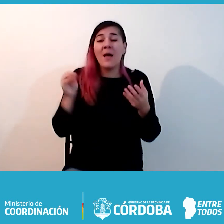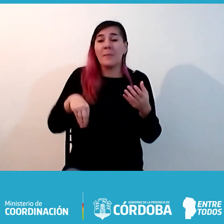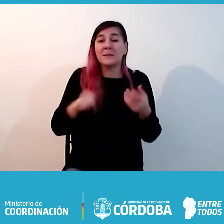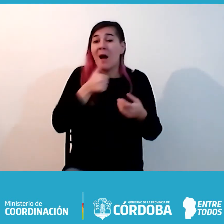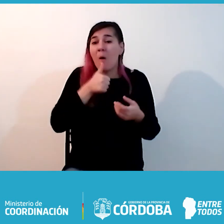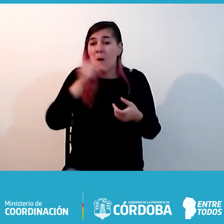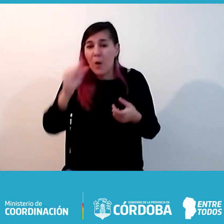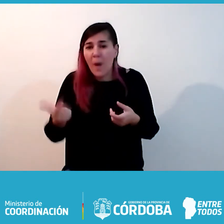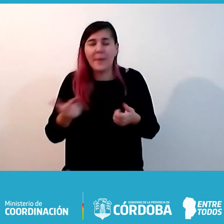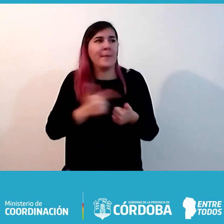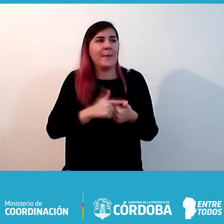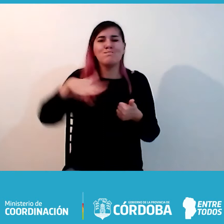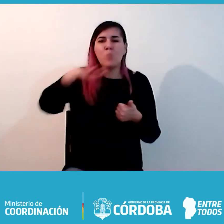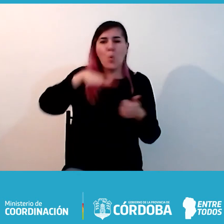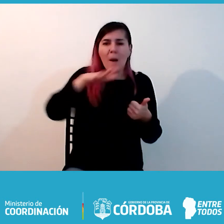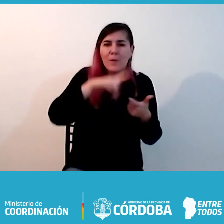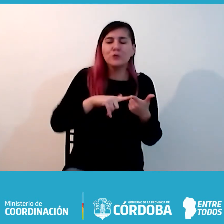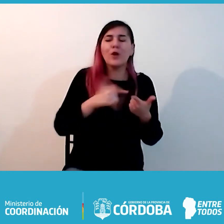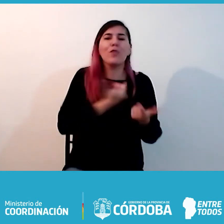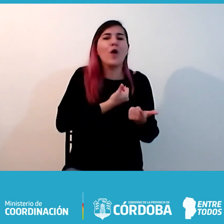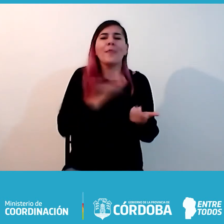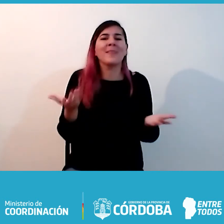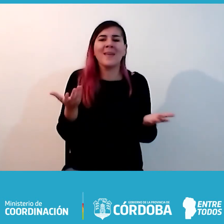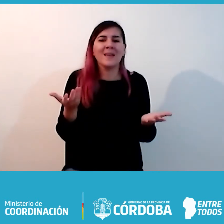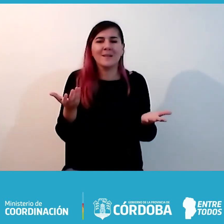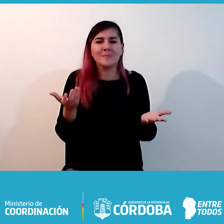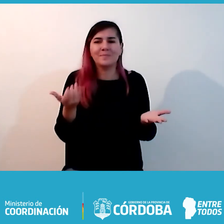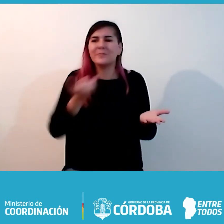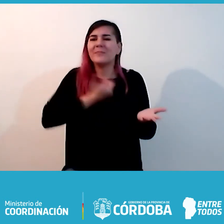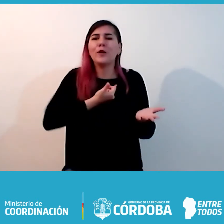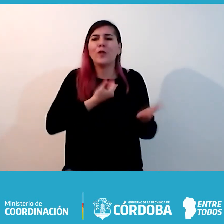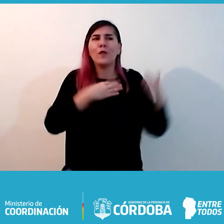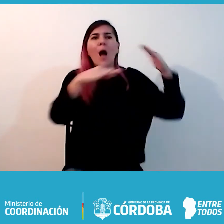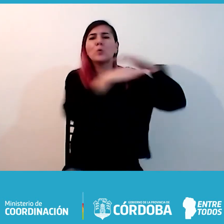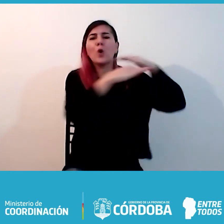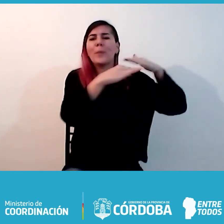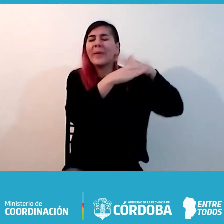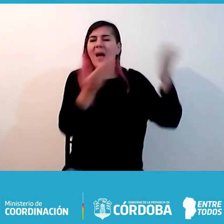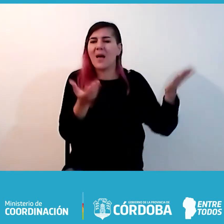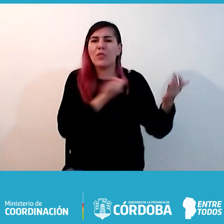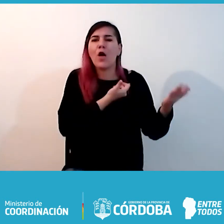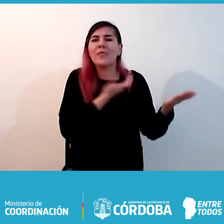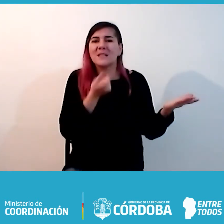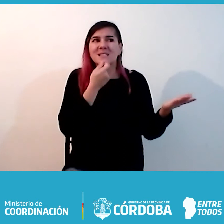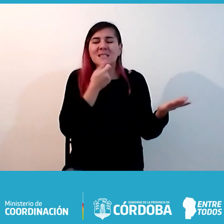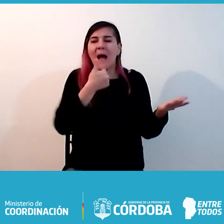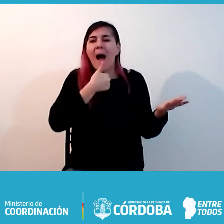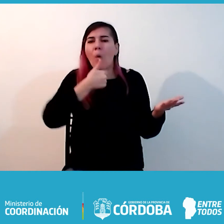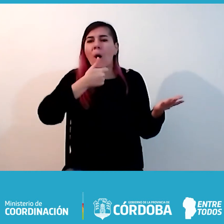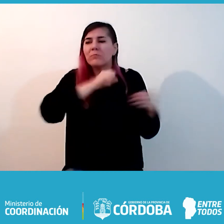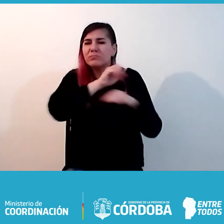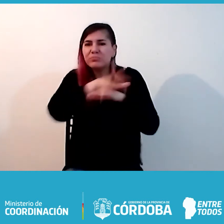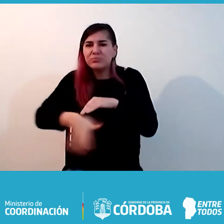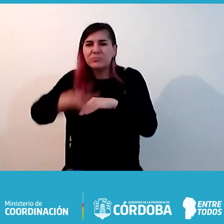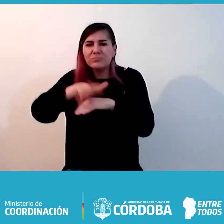agua general en los pueblos. ¿Dónde se va a trazar la autovía? Se utiliza agua de vertientes. Quienes vivimos